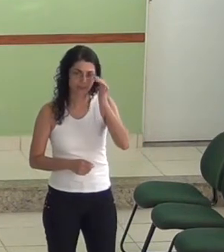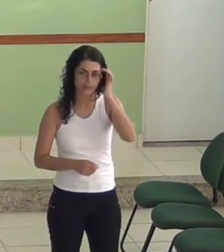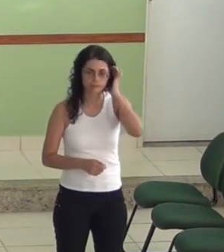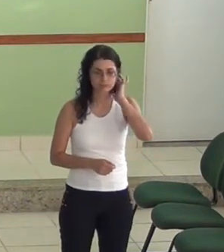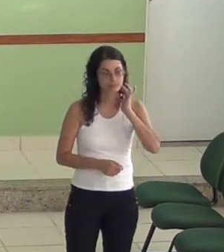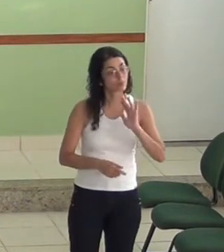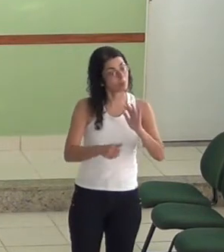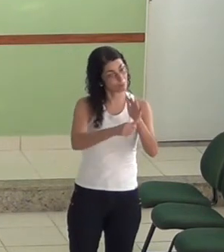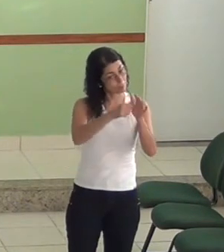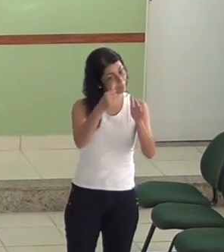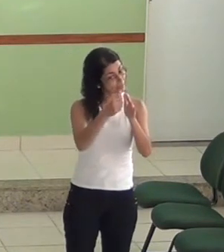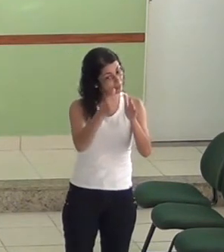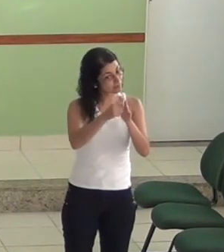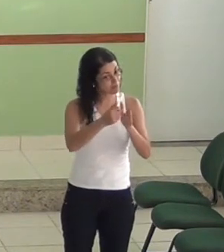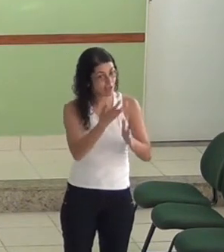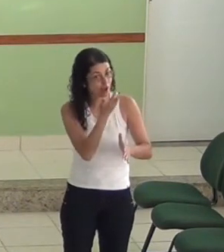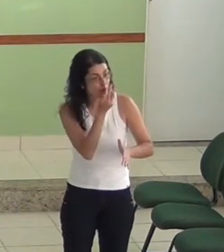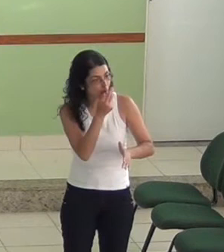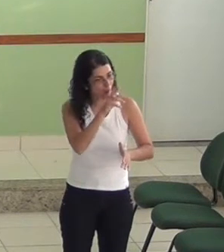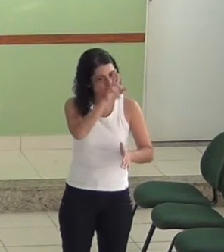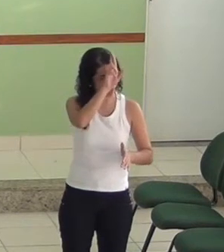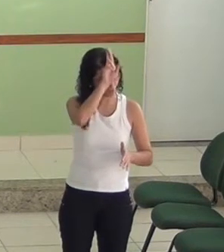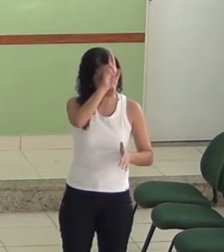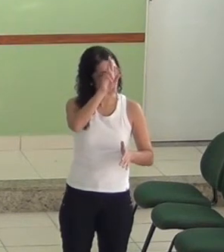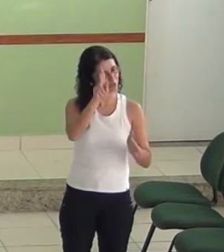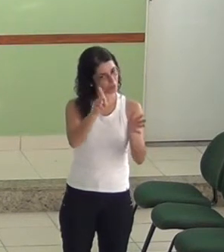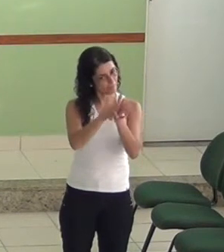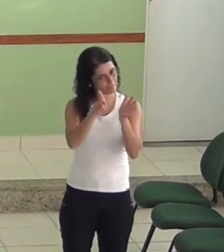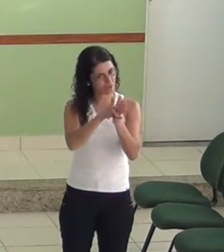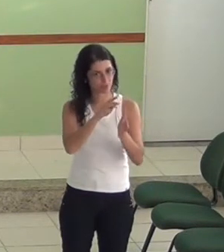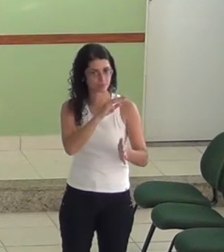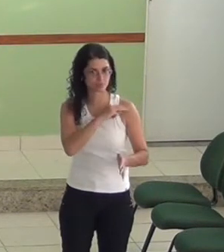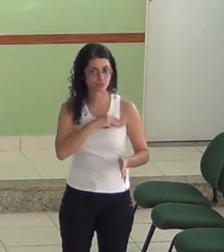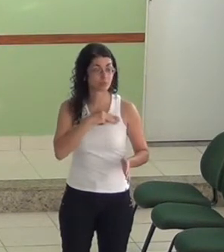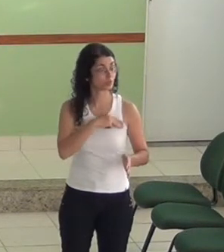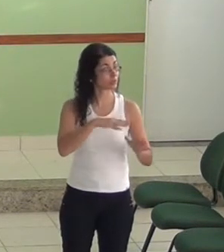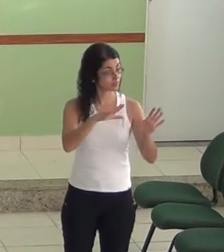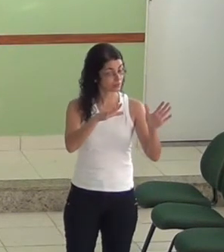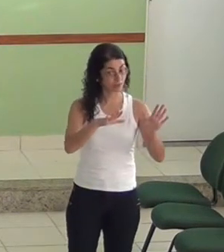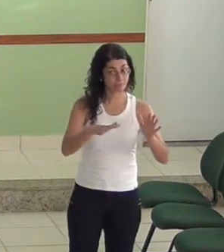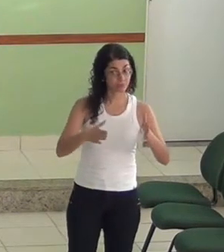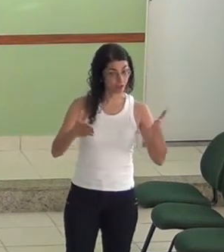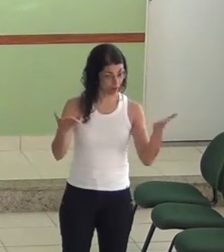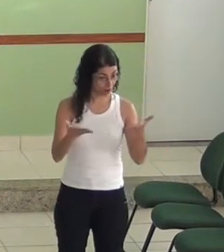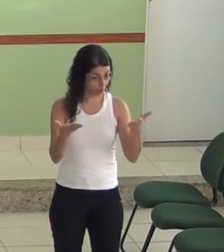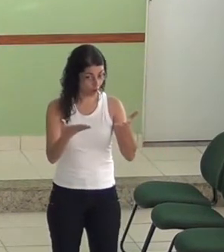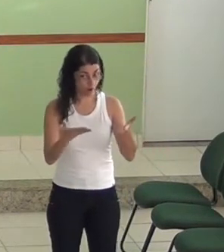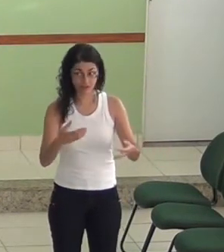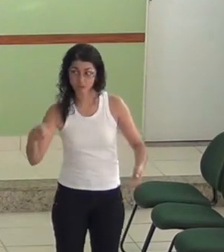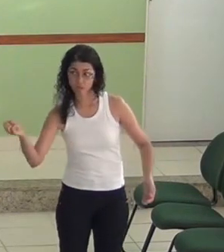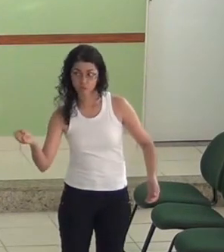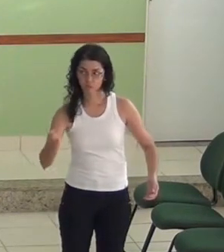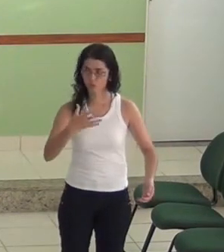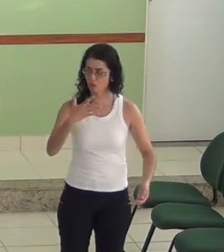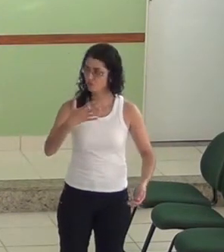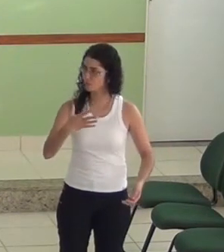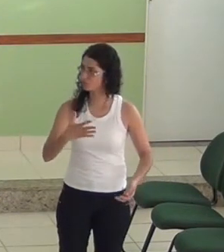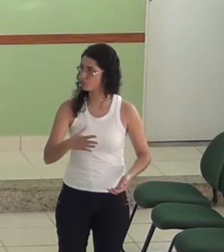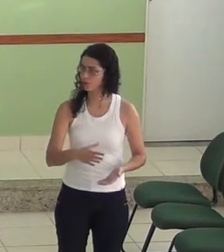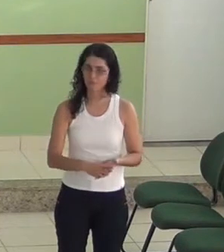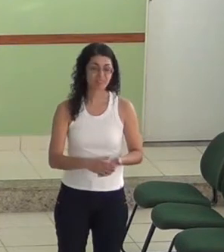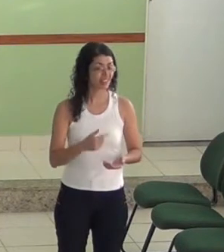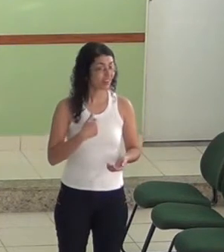nosso primeiro almoço no próximo mês. E uma novidade para este ano, que eu já queria fazer no passado, não